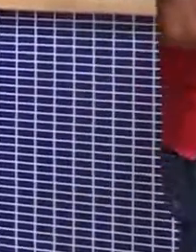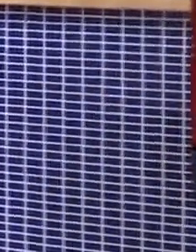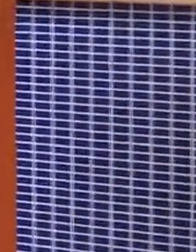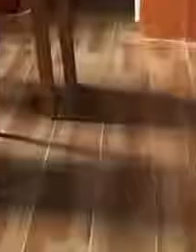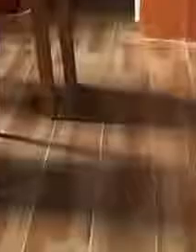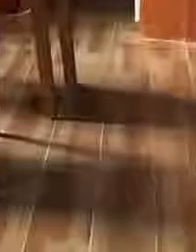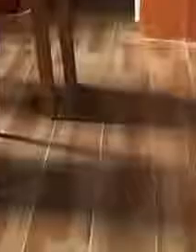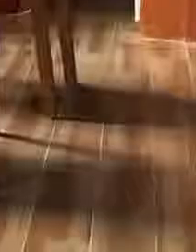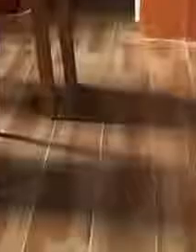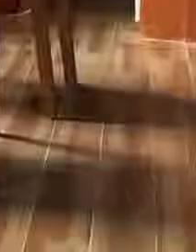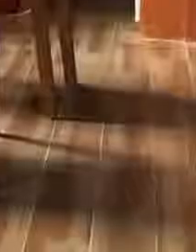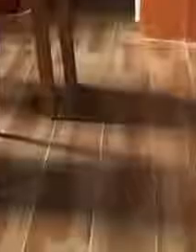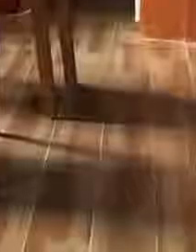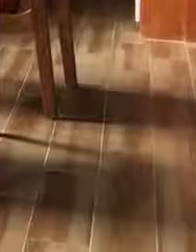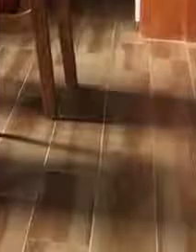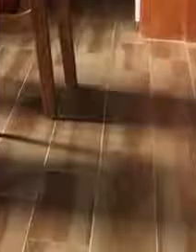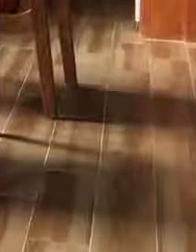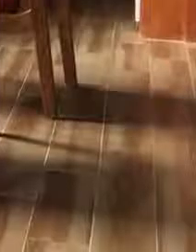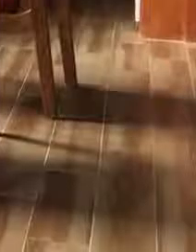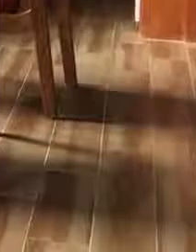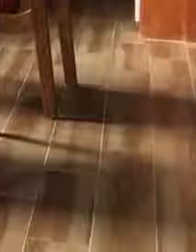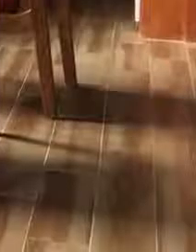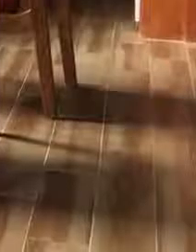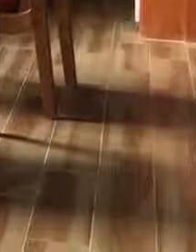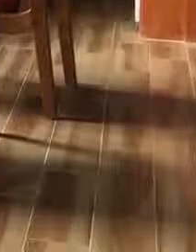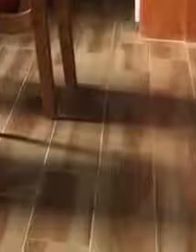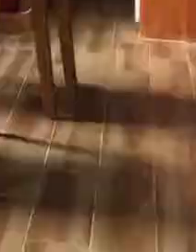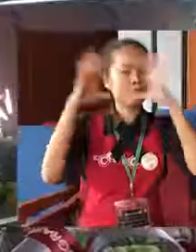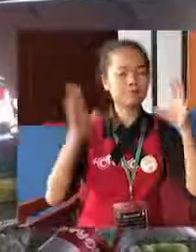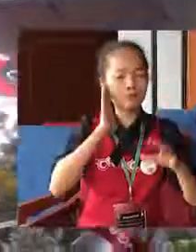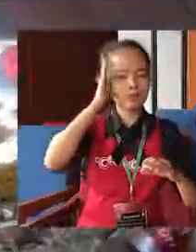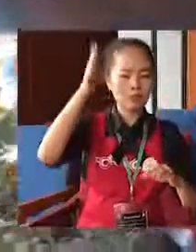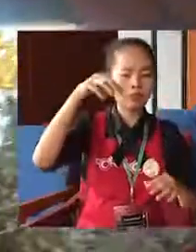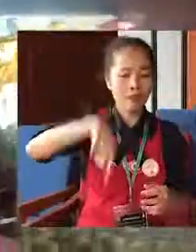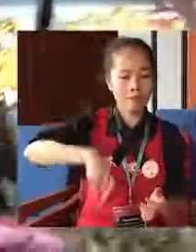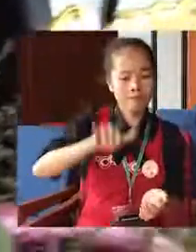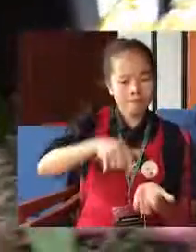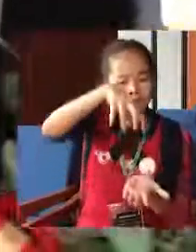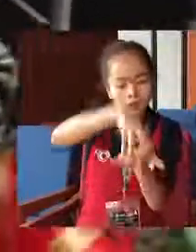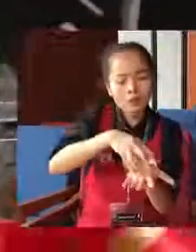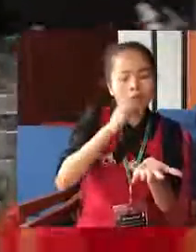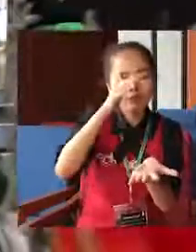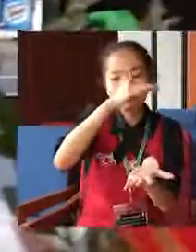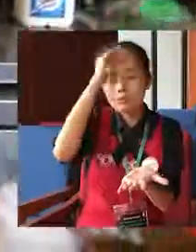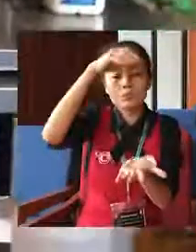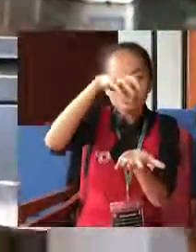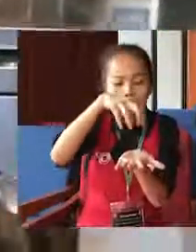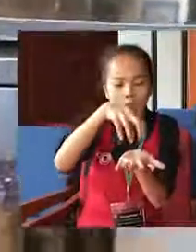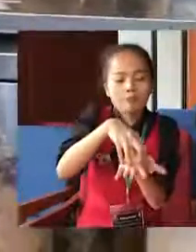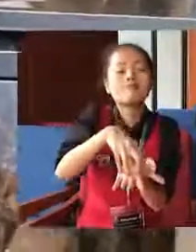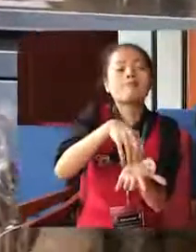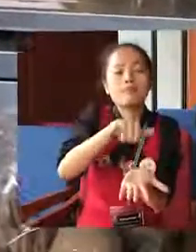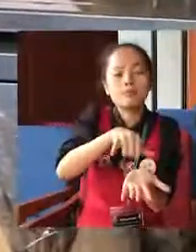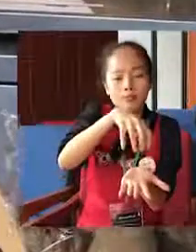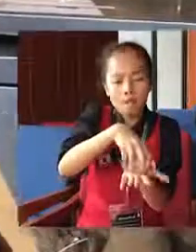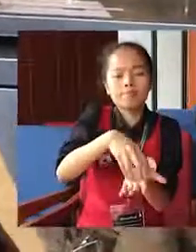សម្រាប់ខ្ញុំនៅថ្ងៃខាងមុខគឺក្តីសុបិនរបស់ខ្ញុំគឺខ្ញុំចង់មានហាងមួយនៅទីក្រុងភ្នំពេ